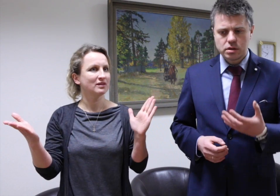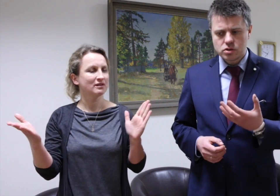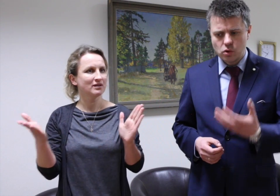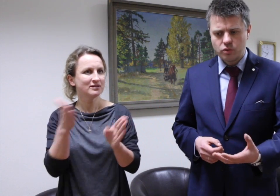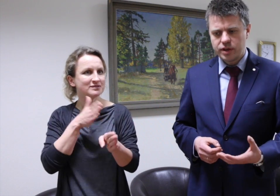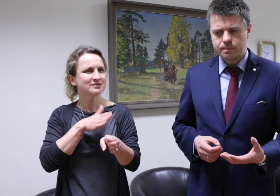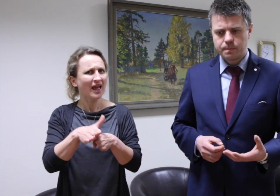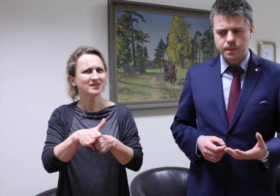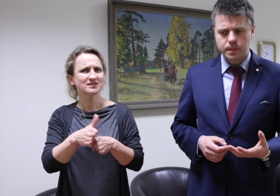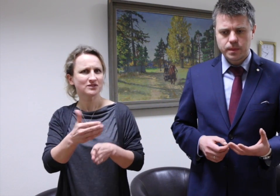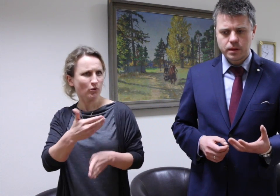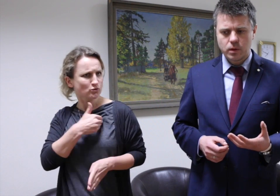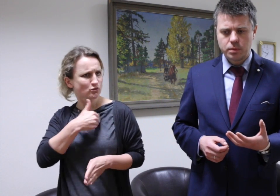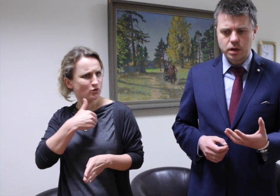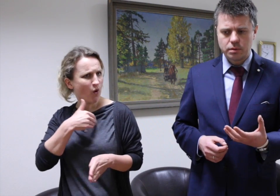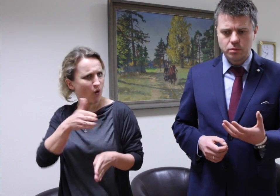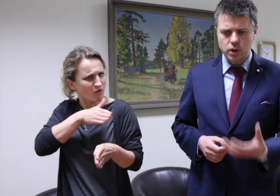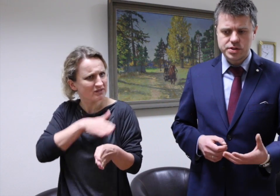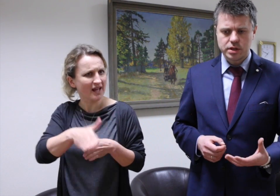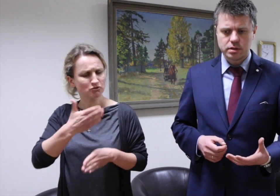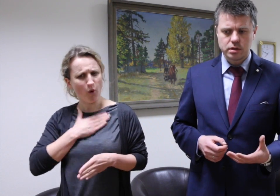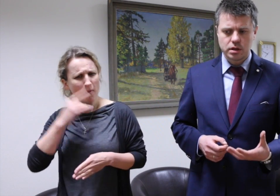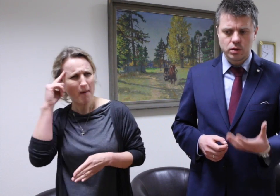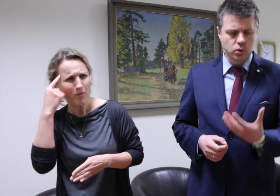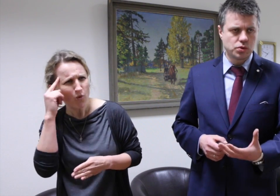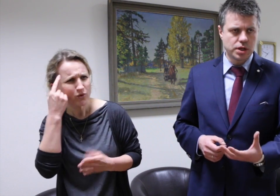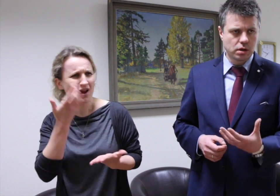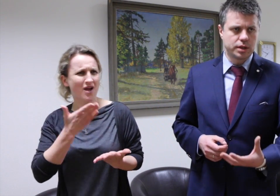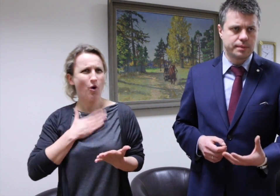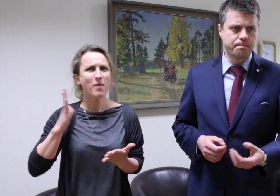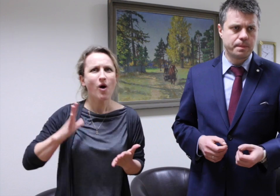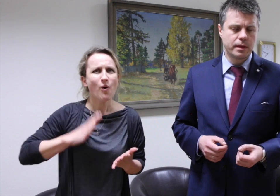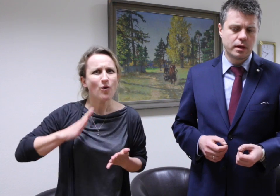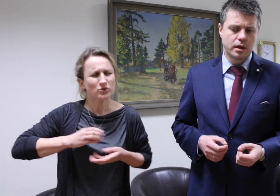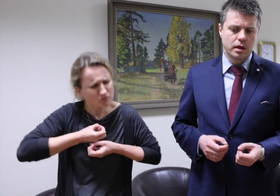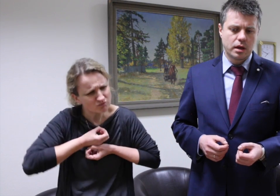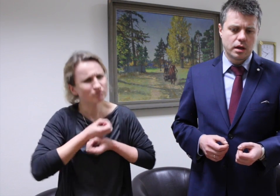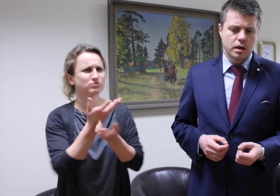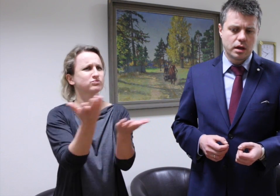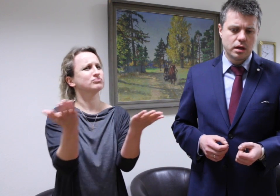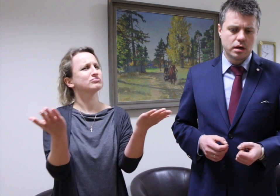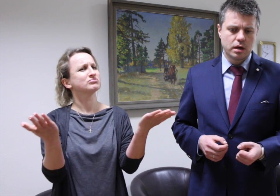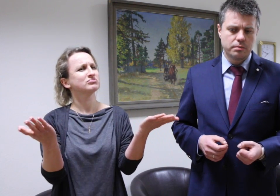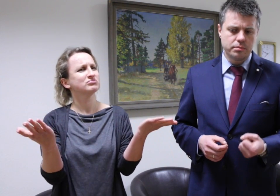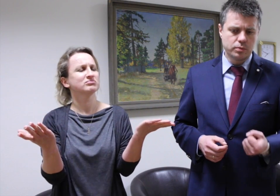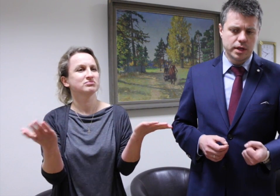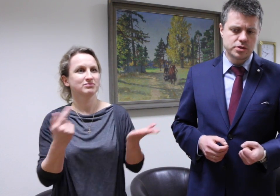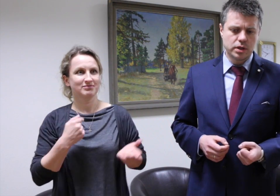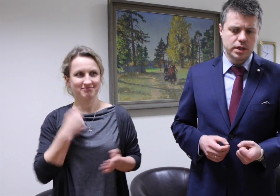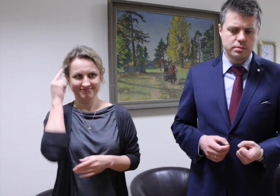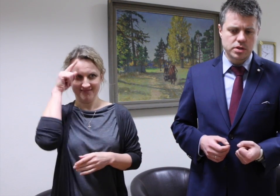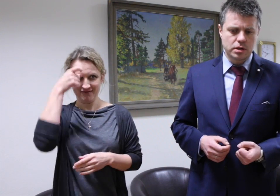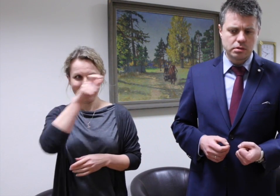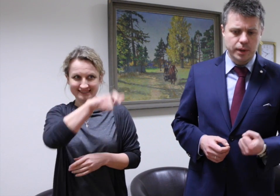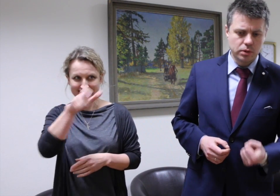täis soovi oma muresid ja ootusi jagada. Ja minu meelest